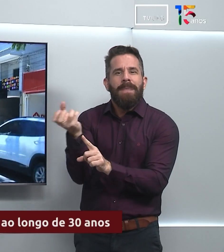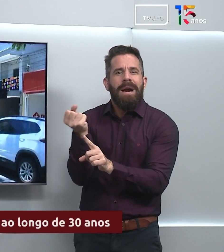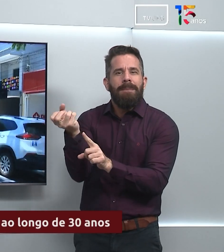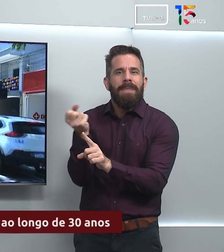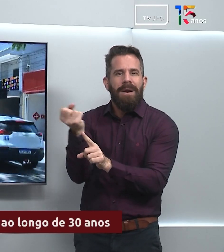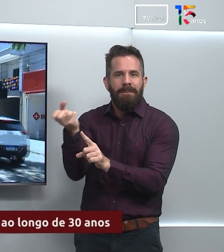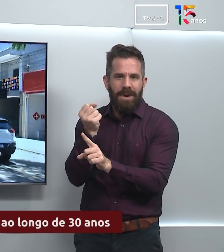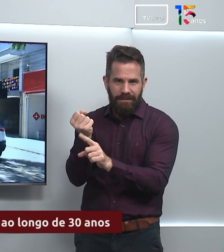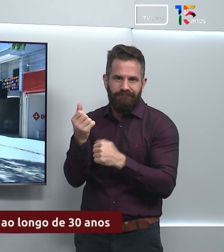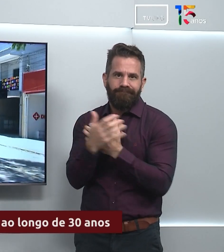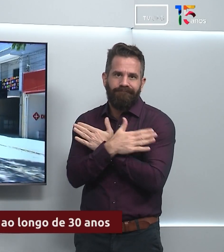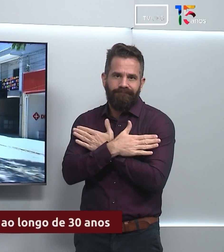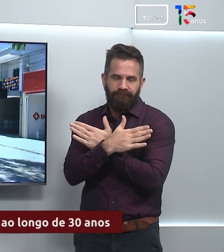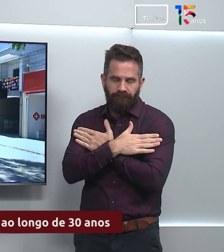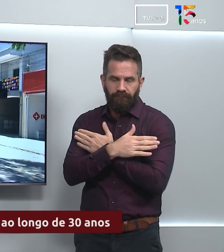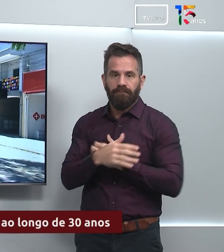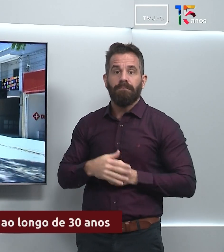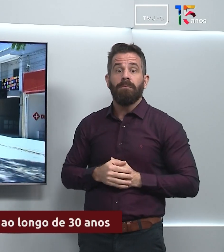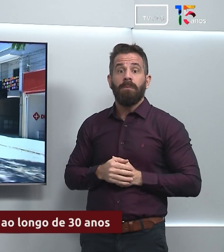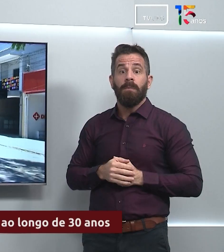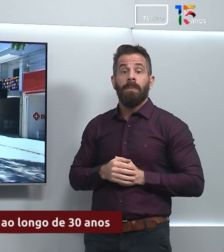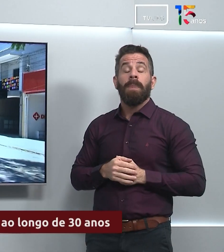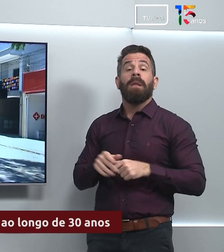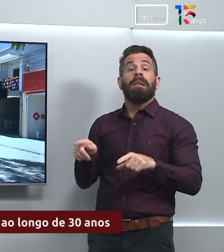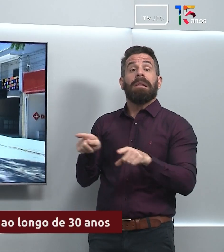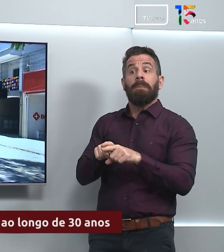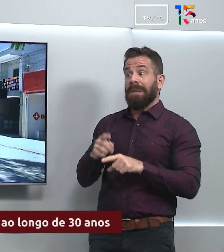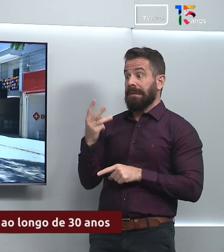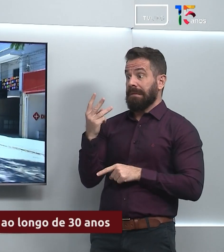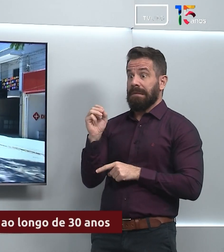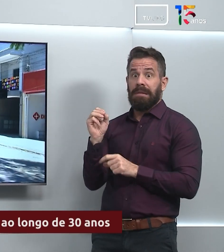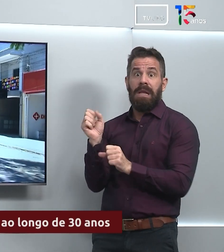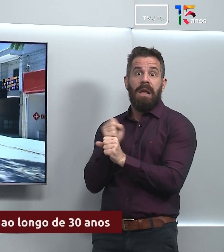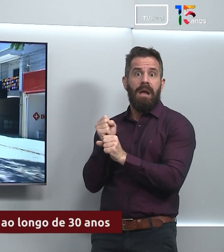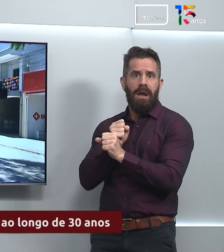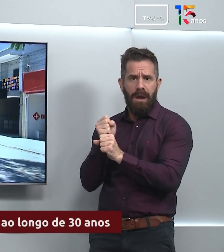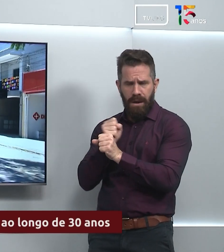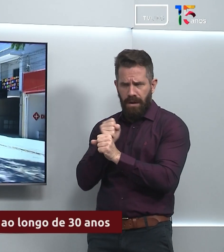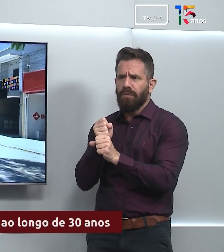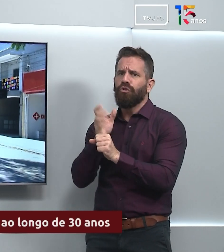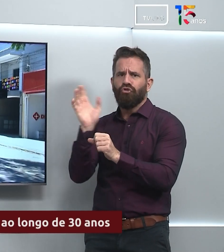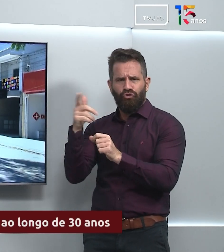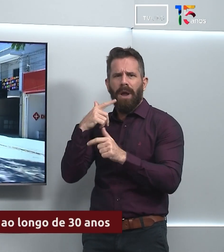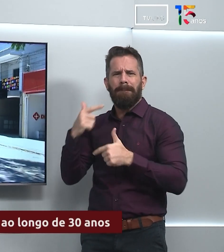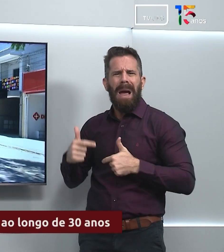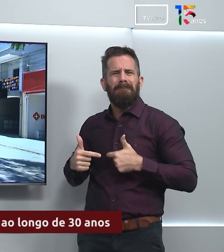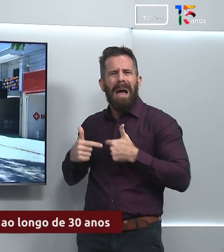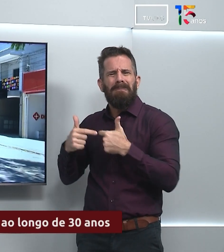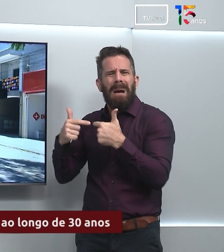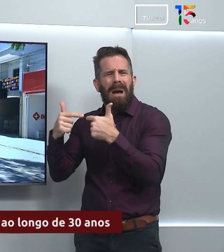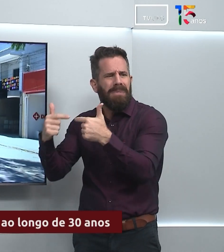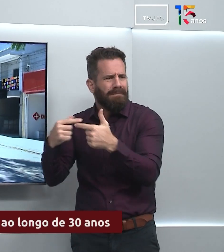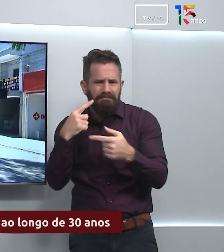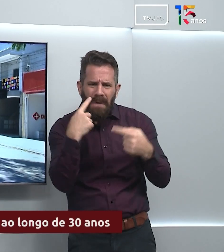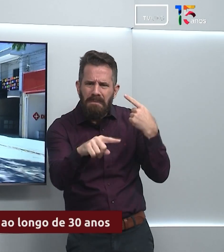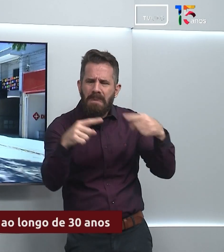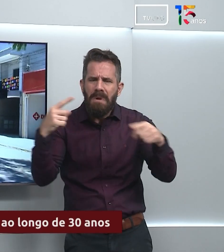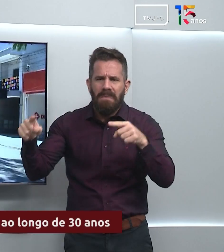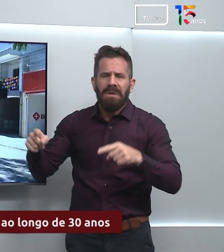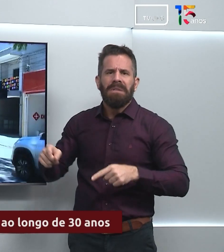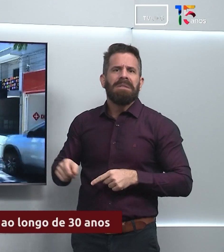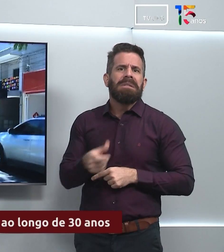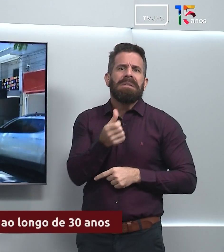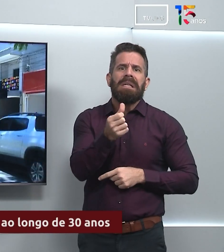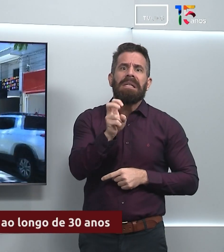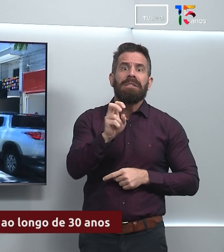anos da política pública de combate ao trabalho escravo, mais de 65 mil vítimas foram resgatadas